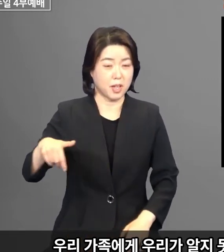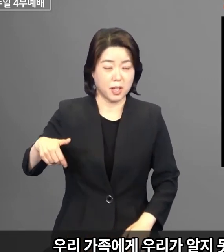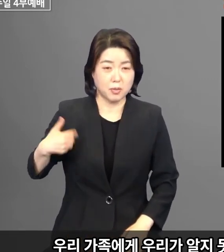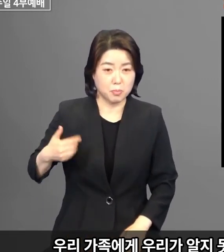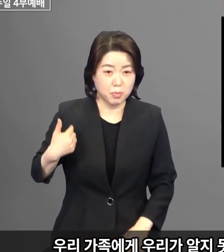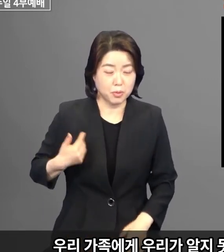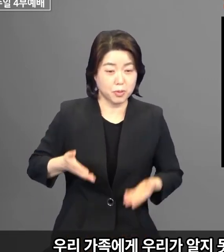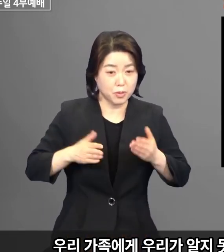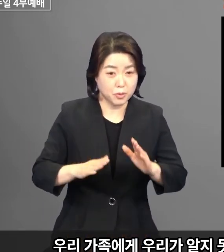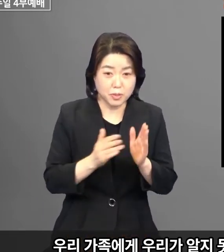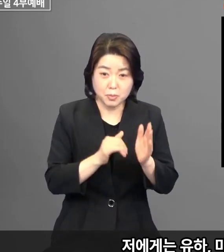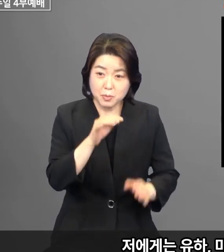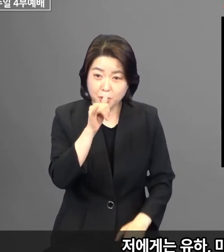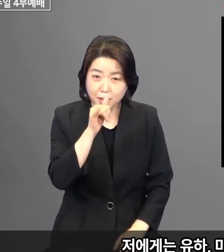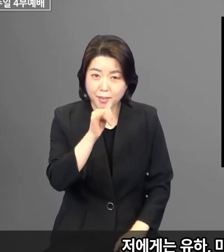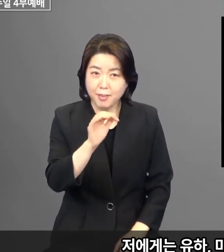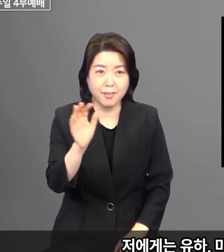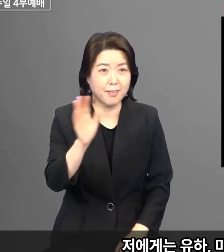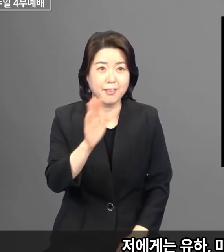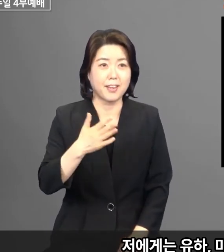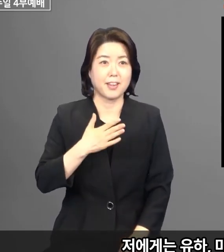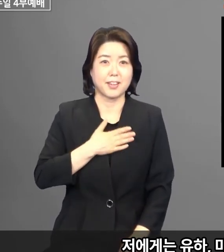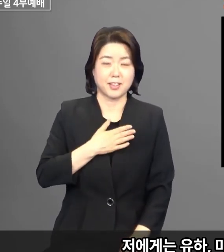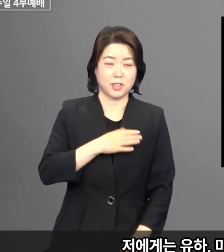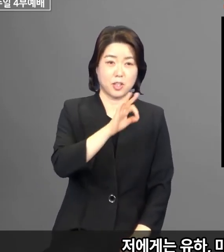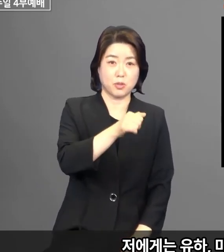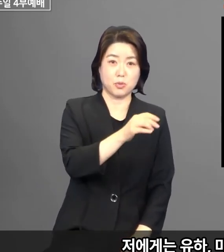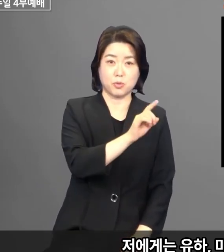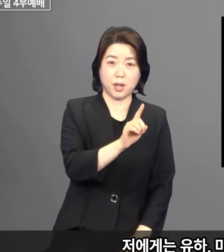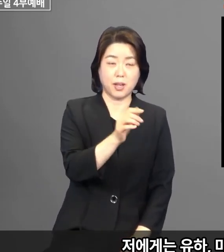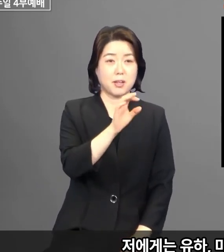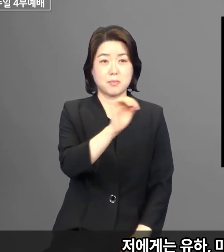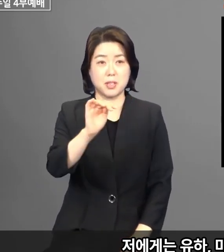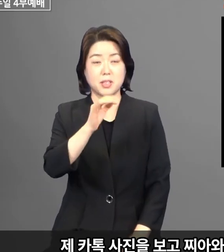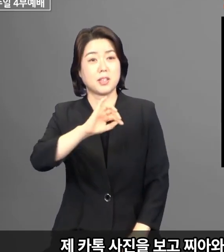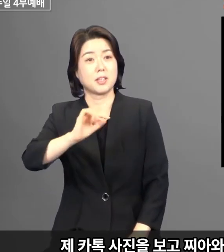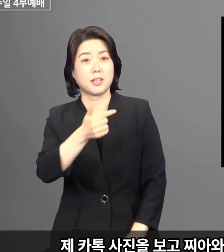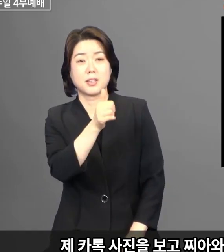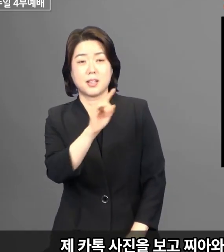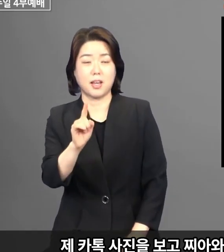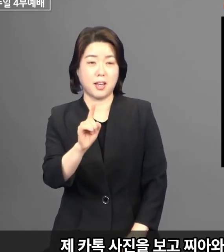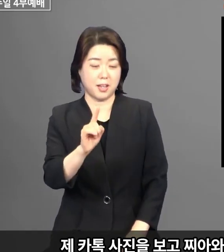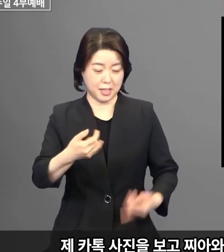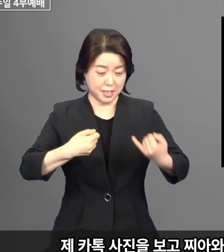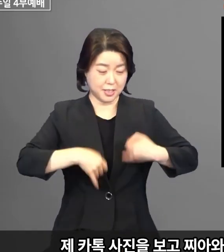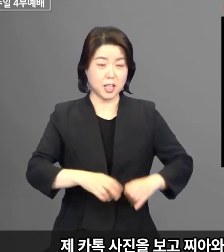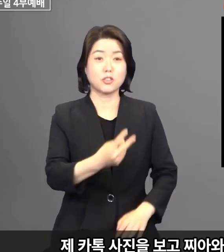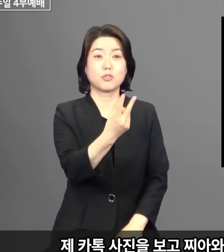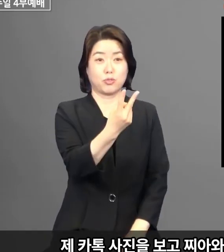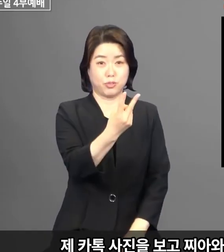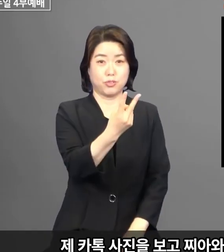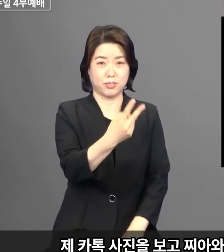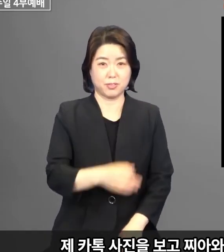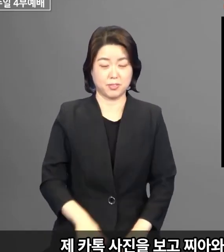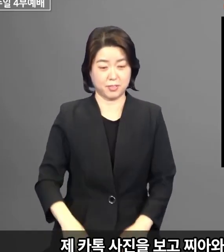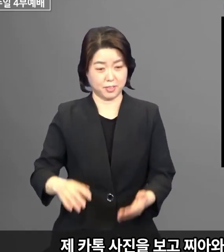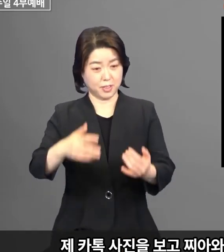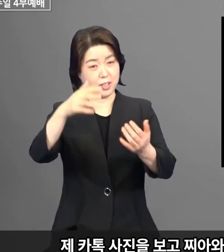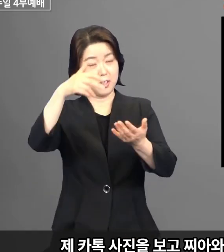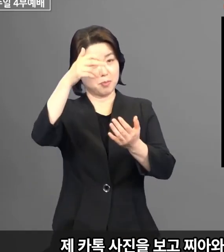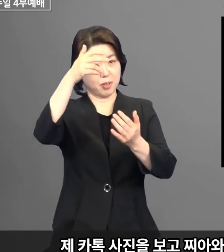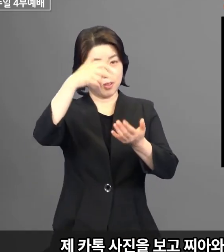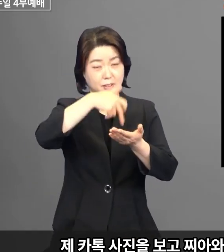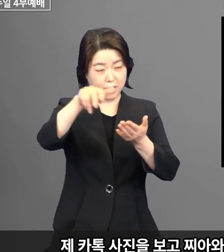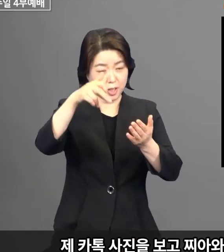비밀이 있나요? 저에게는 유하, 미나 딸이 둘입니다. 제 카톡 사진을 보고,